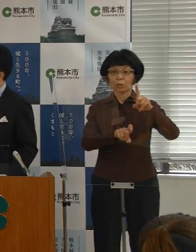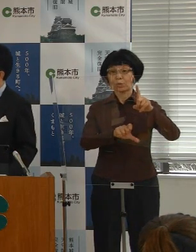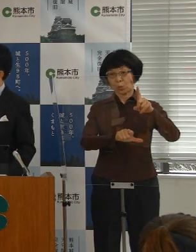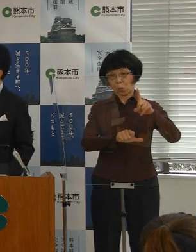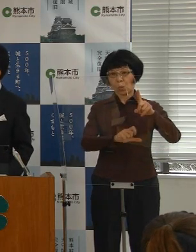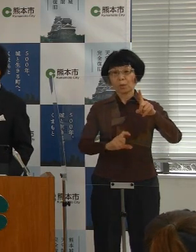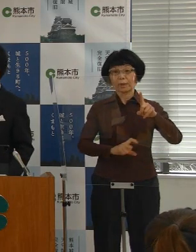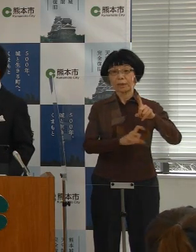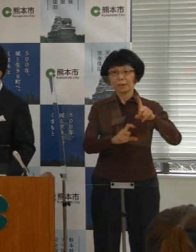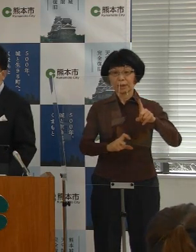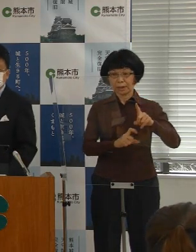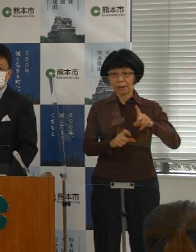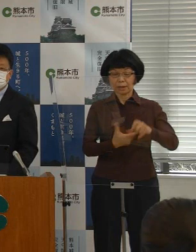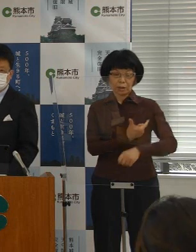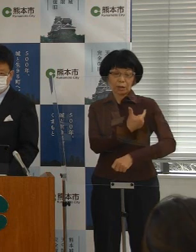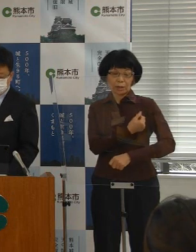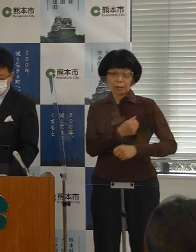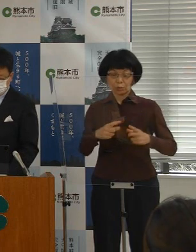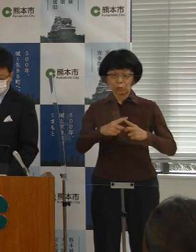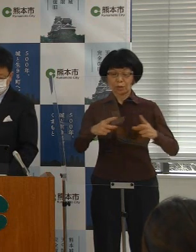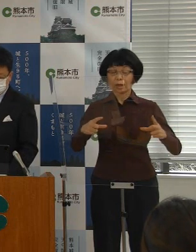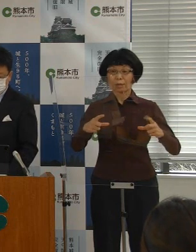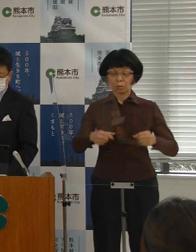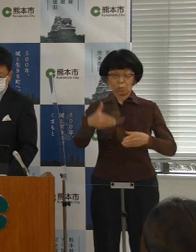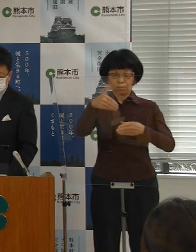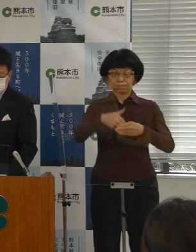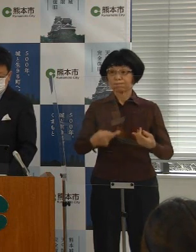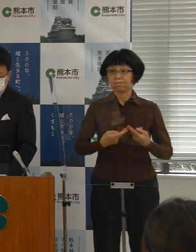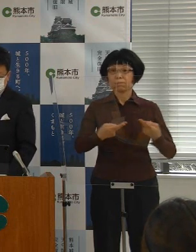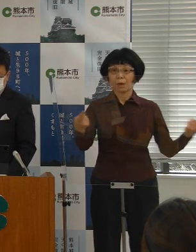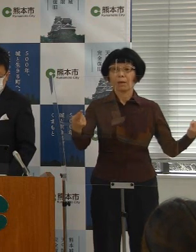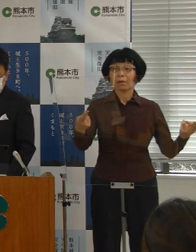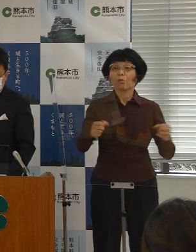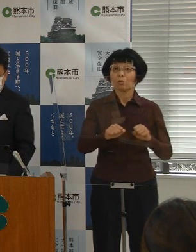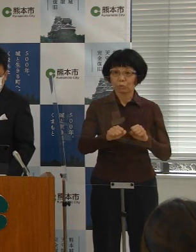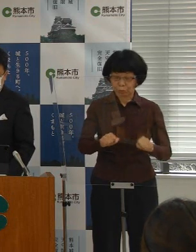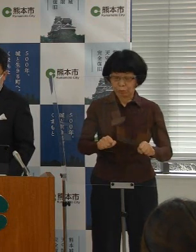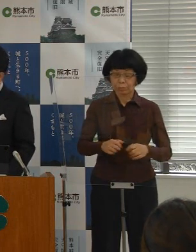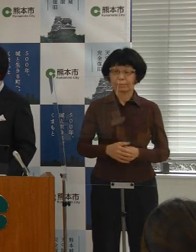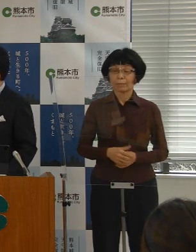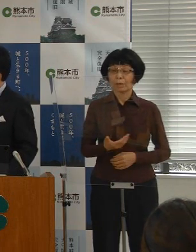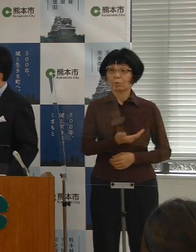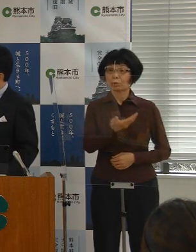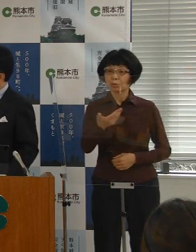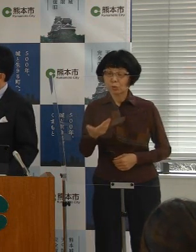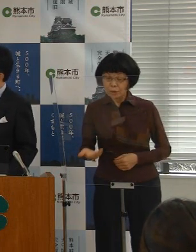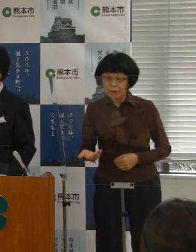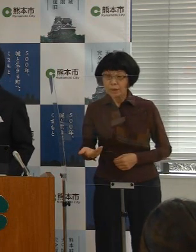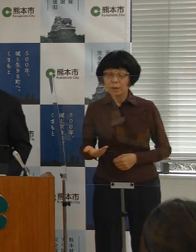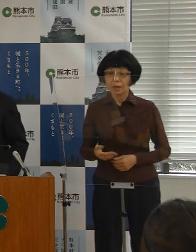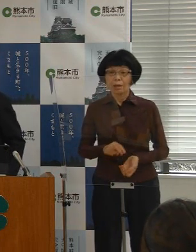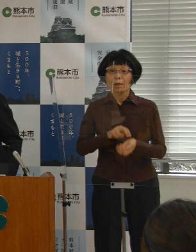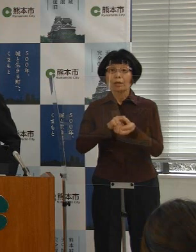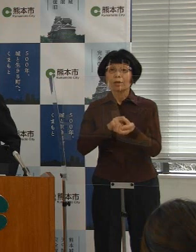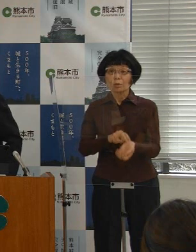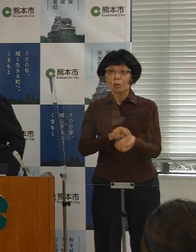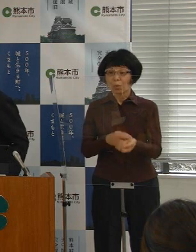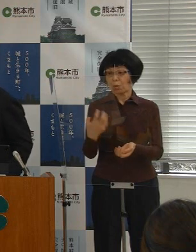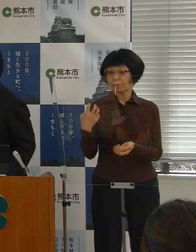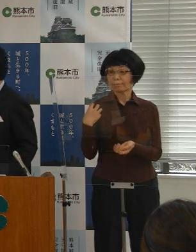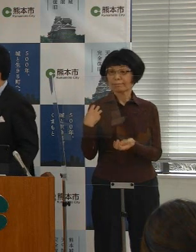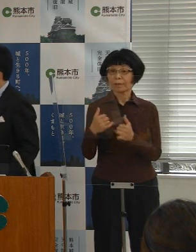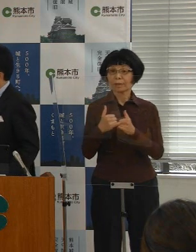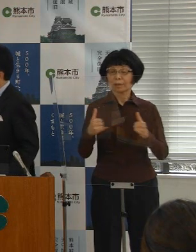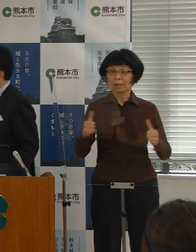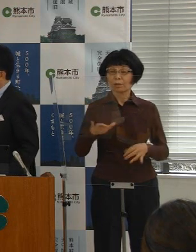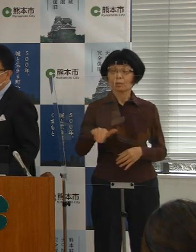接種券の送付を開始いたします。そして、医療従事者の方には、12